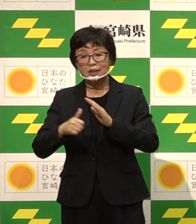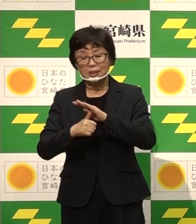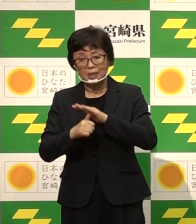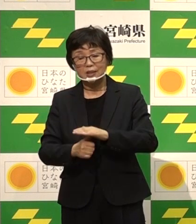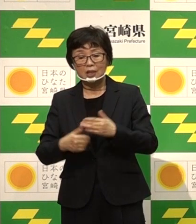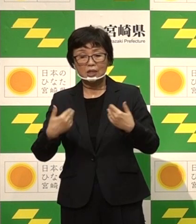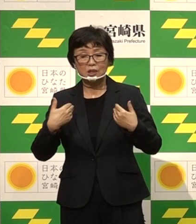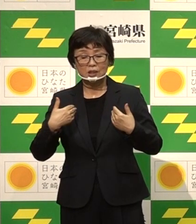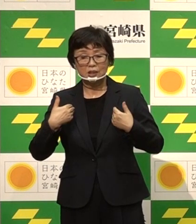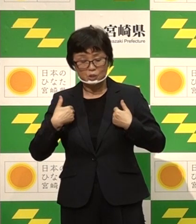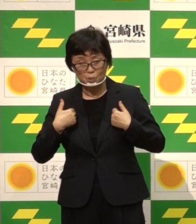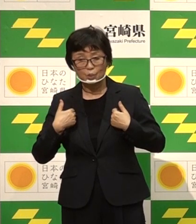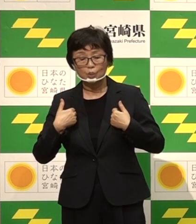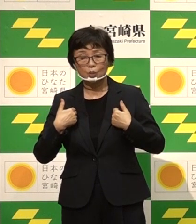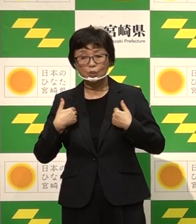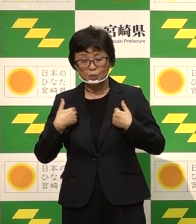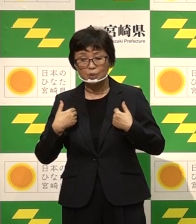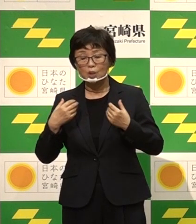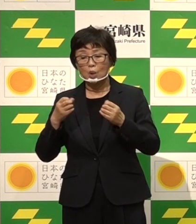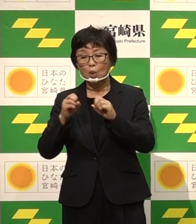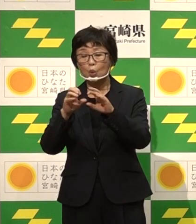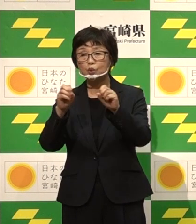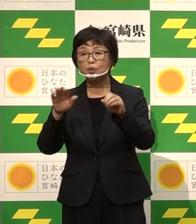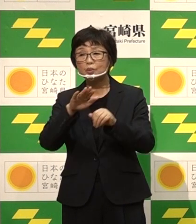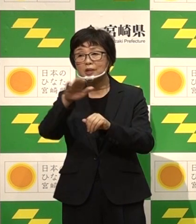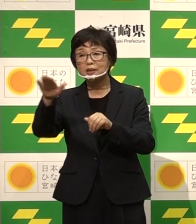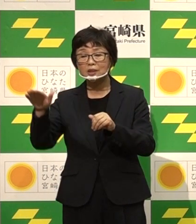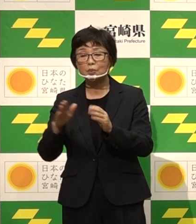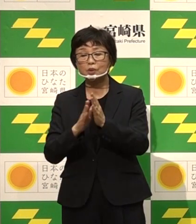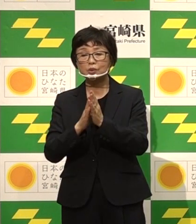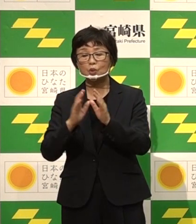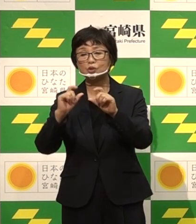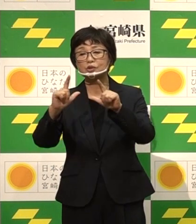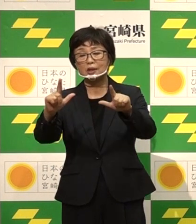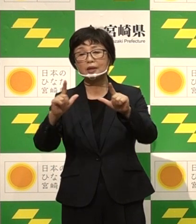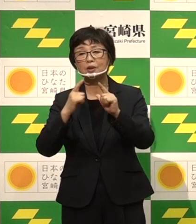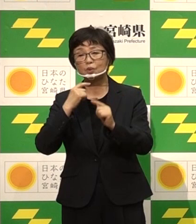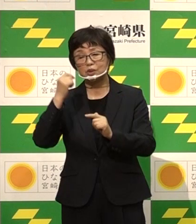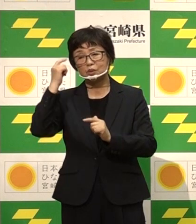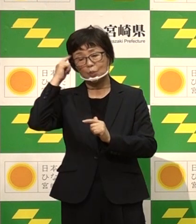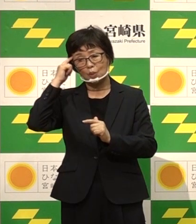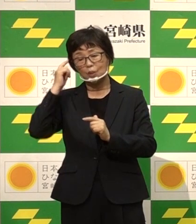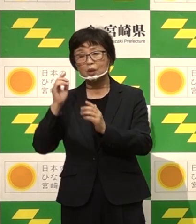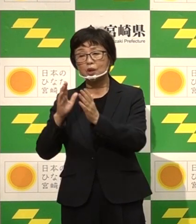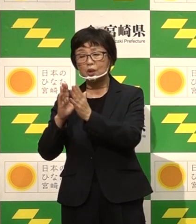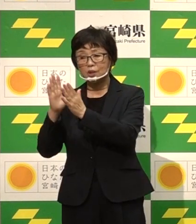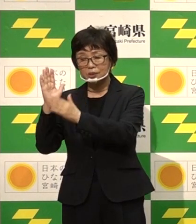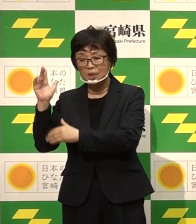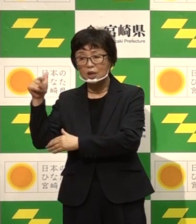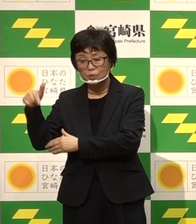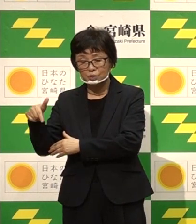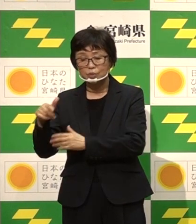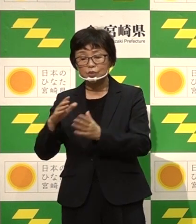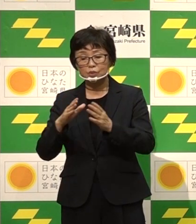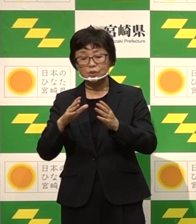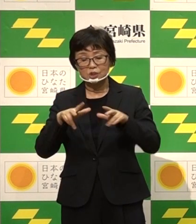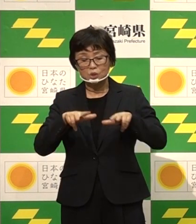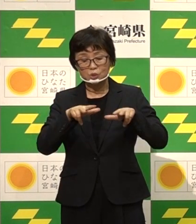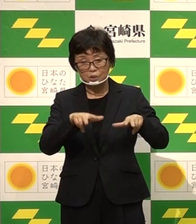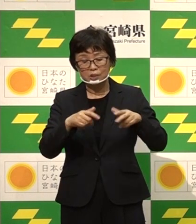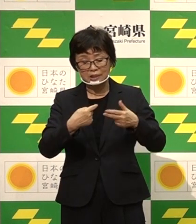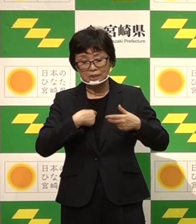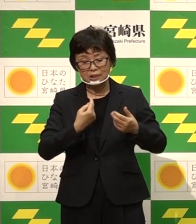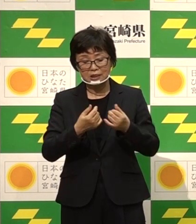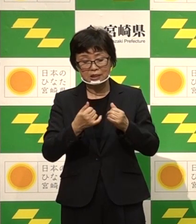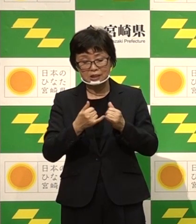ぜひ、メディアの皆さんにもお伝えをいただきたいと思いますし、国からも、それから各自治体からも伝える必要があるんではないかと